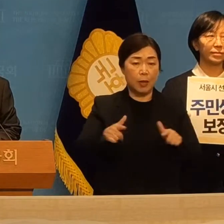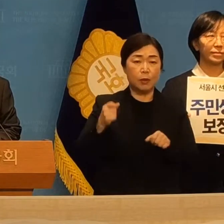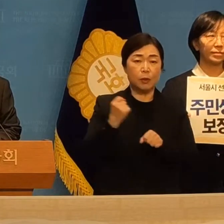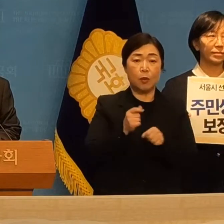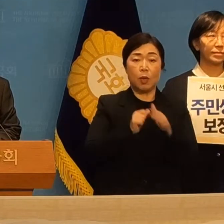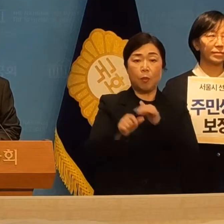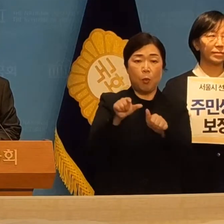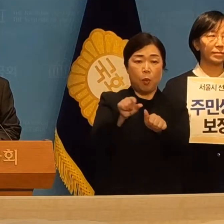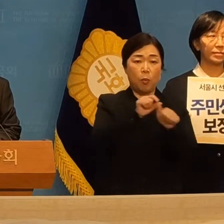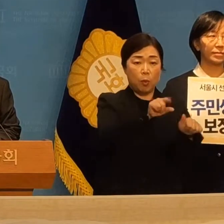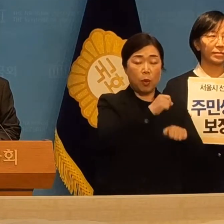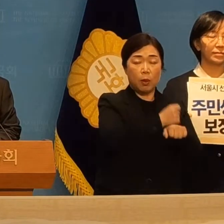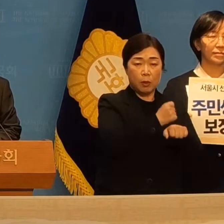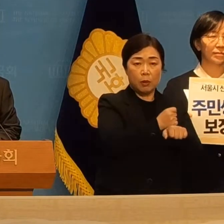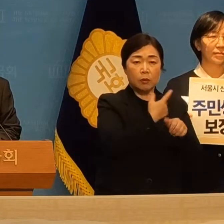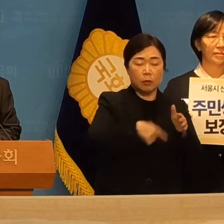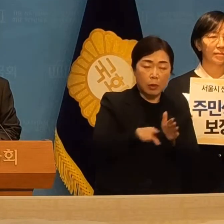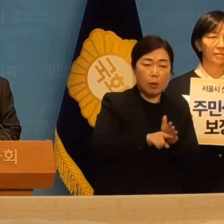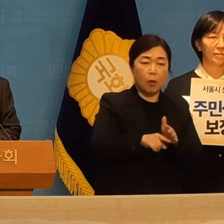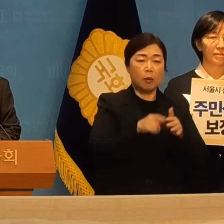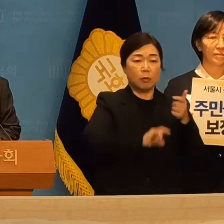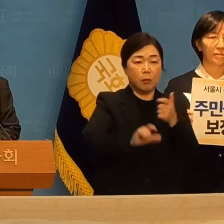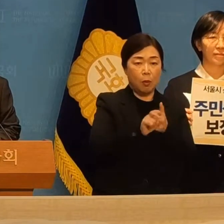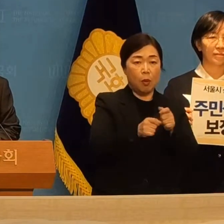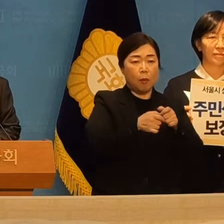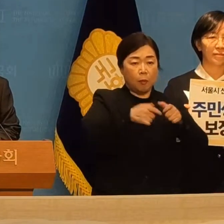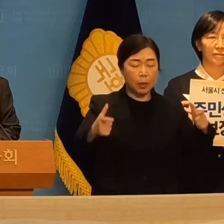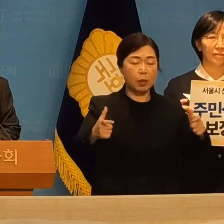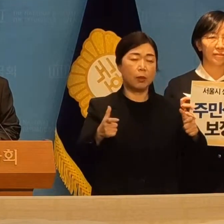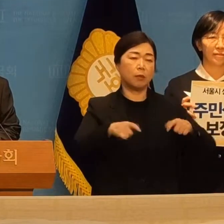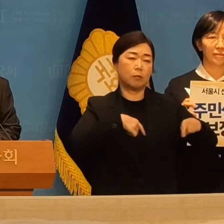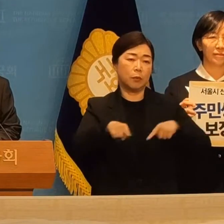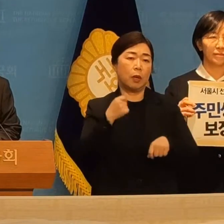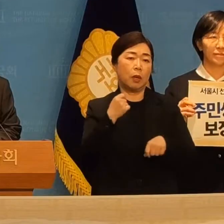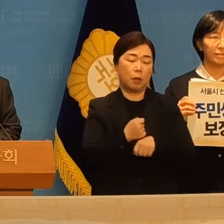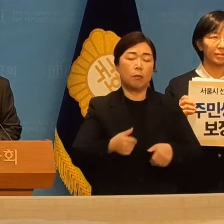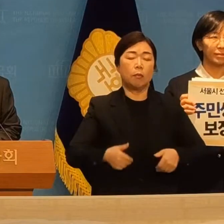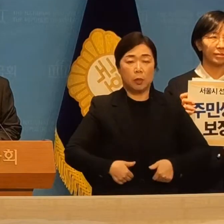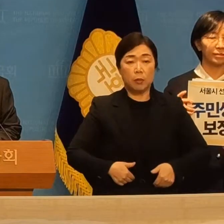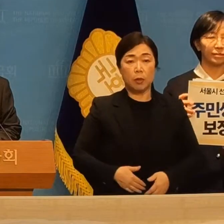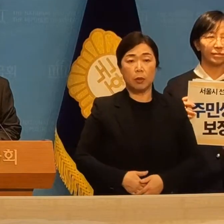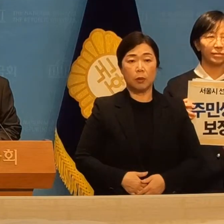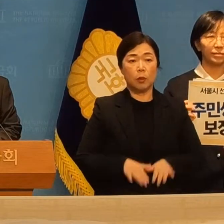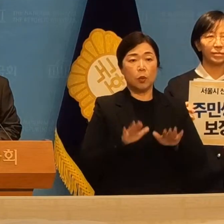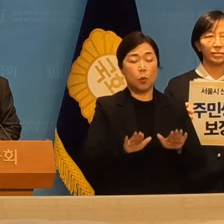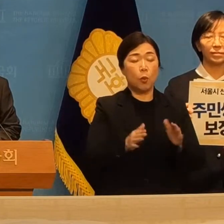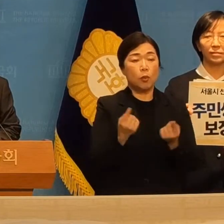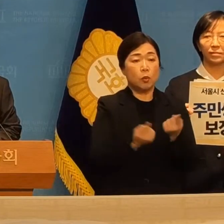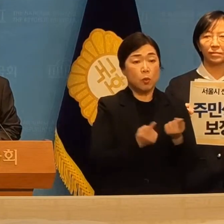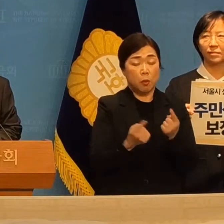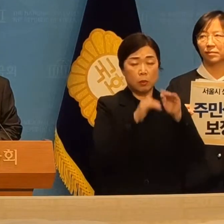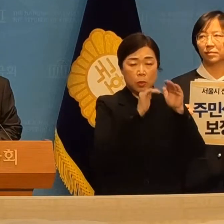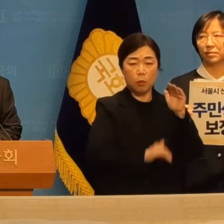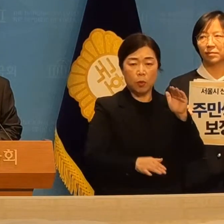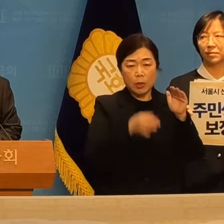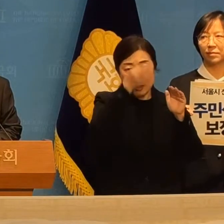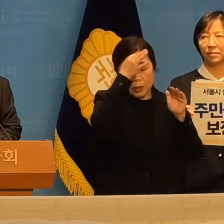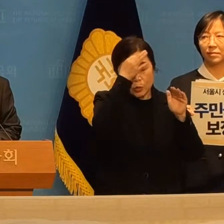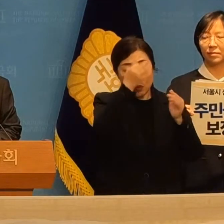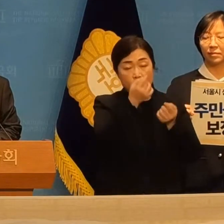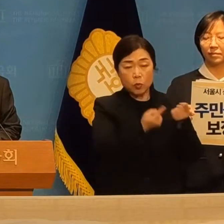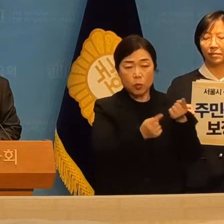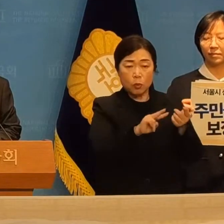흐름 속에서 다인 선거구를 더 폭넓게 적용해야 합니다. 우리는 이번 조정안이 단순한 기술적 조정이